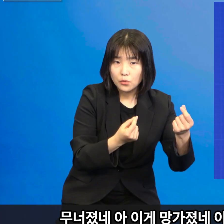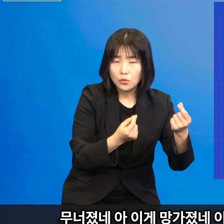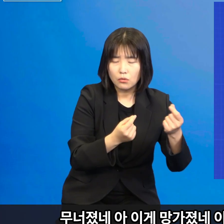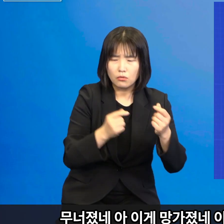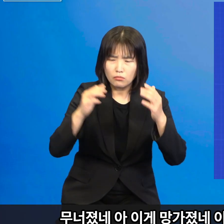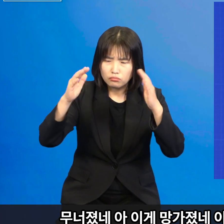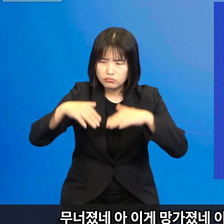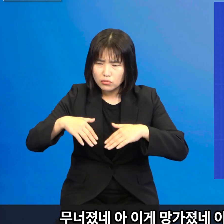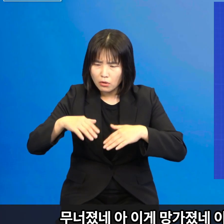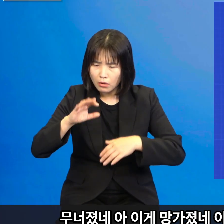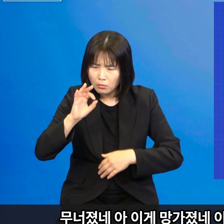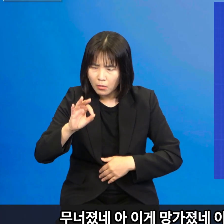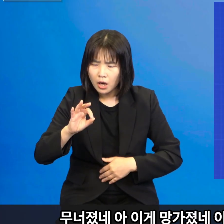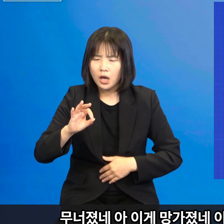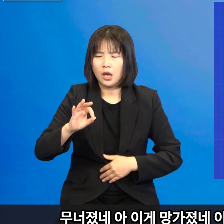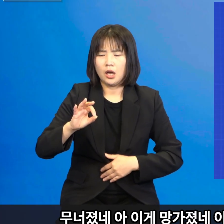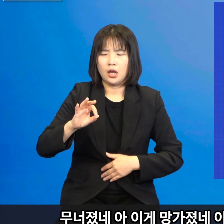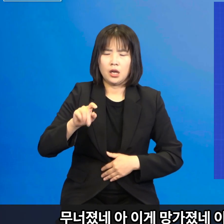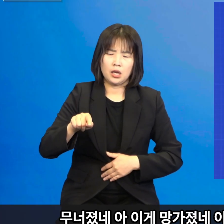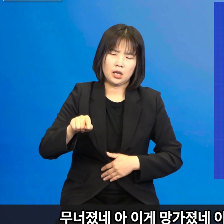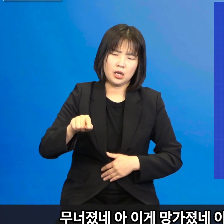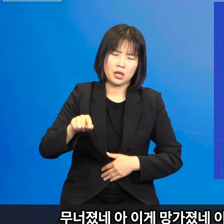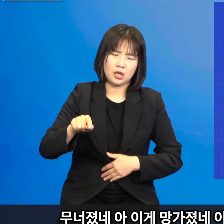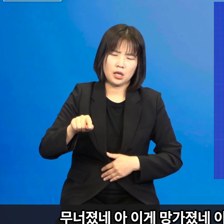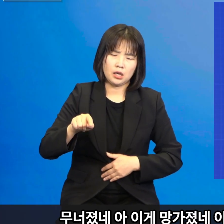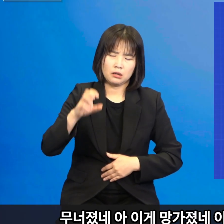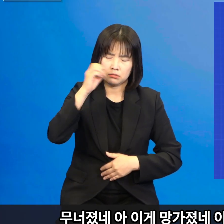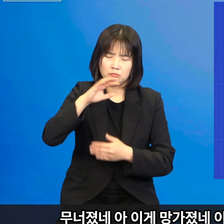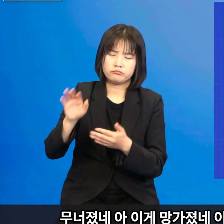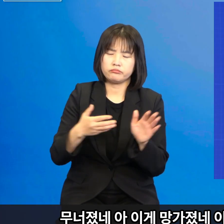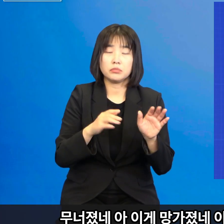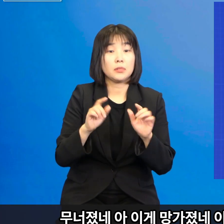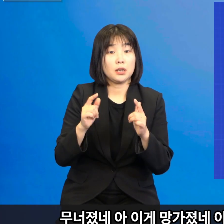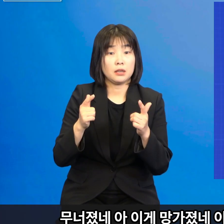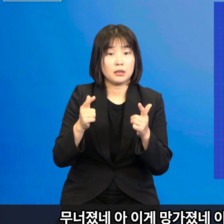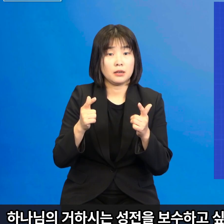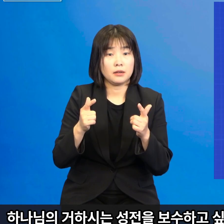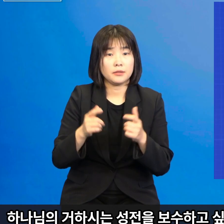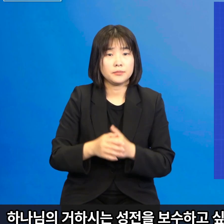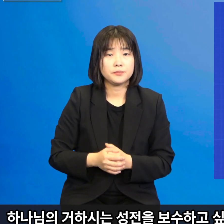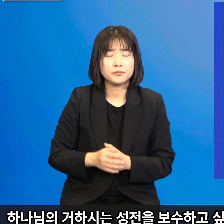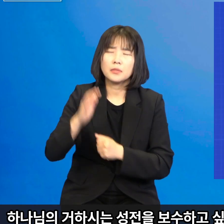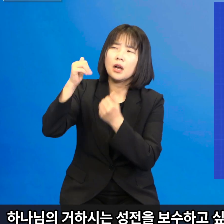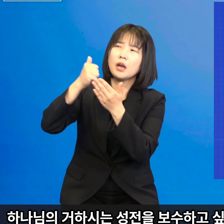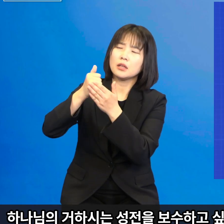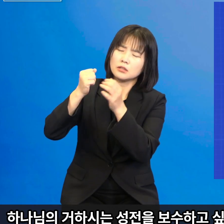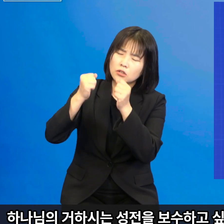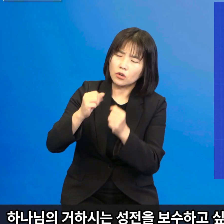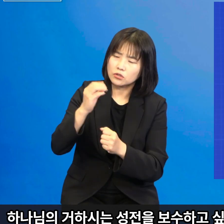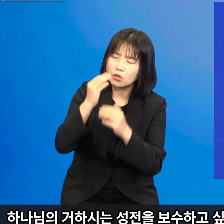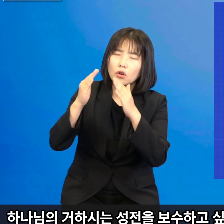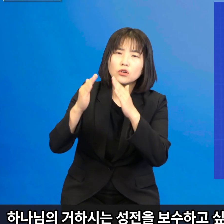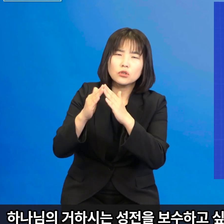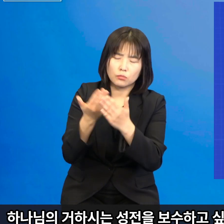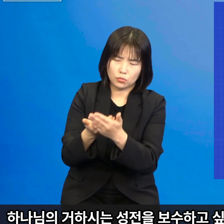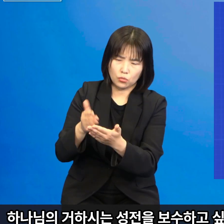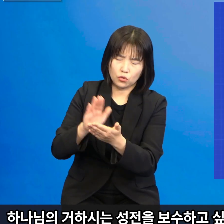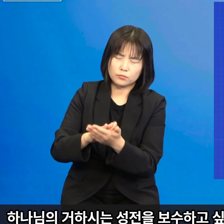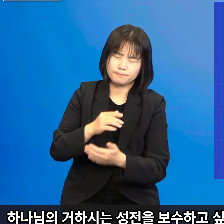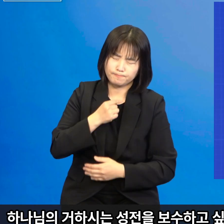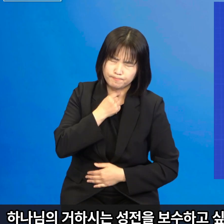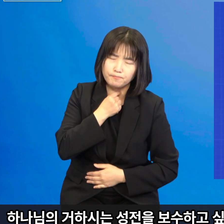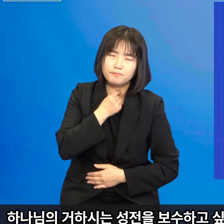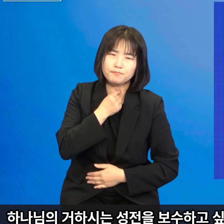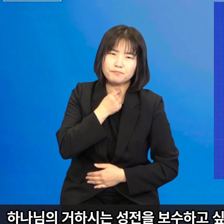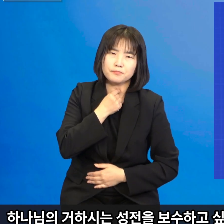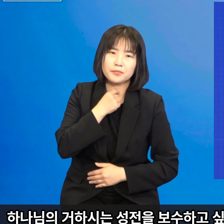보면서 아, 무너졌네, 아, 이게 망가졌네, 이렇게 그냥 지나가는 게 아니라 하나님이 거하시는 성전을 보수하고 싶습니다 라는